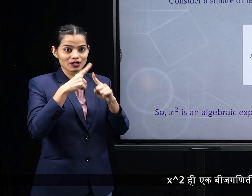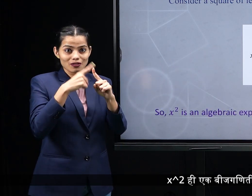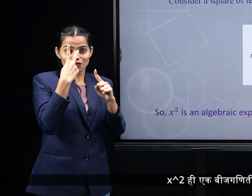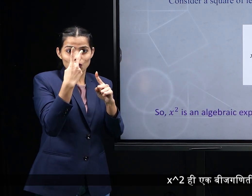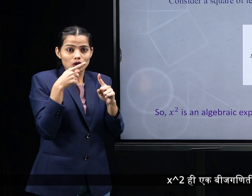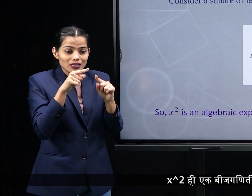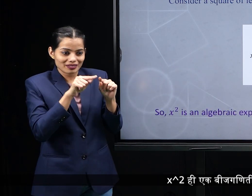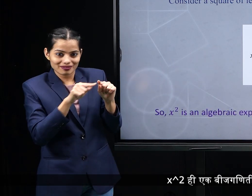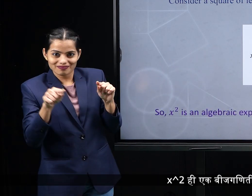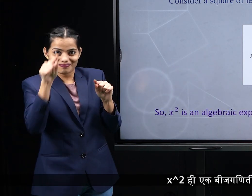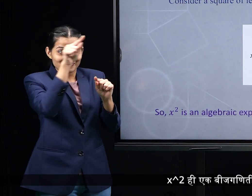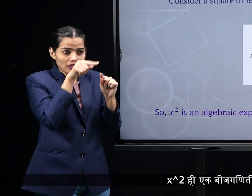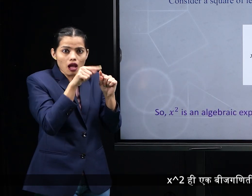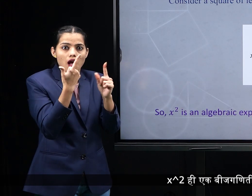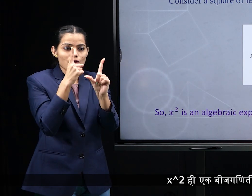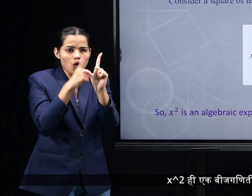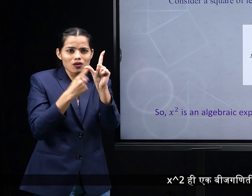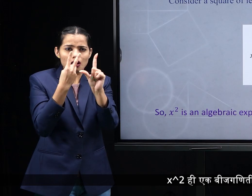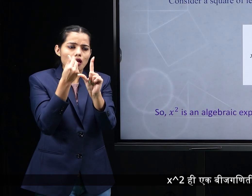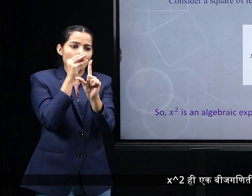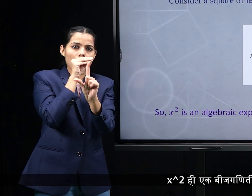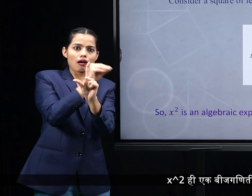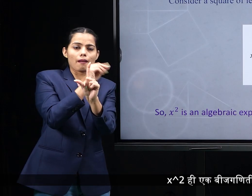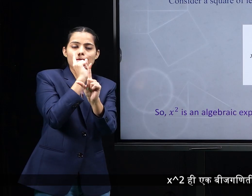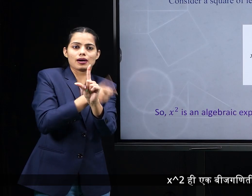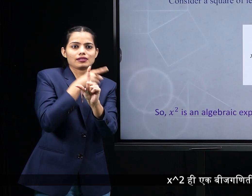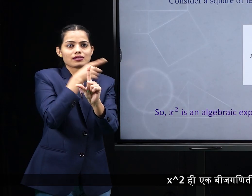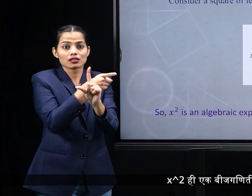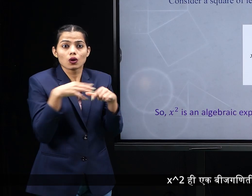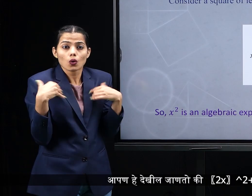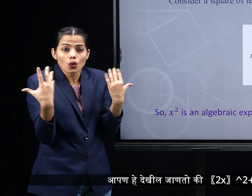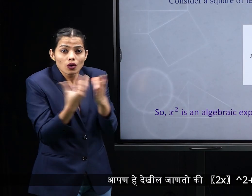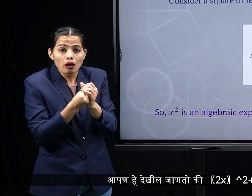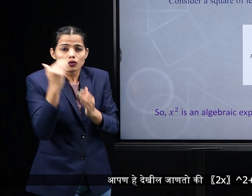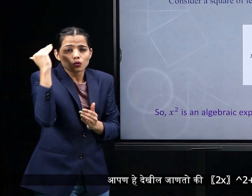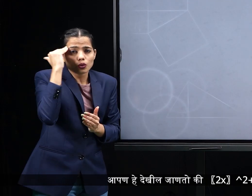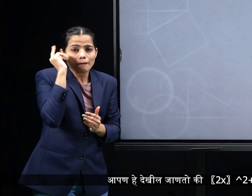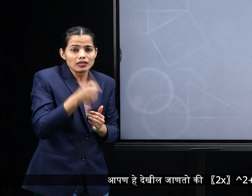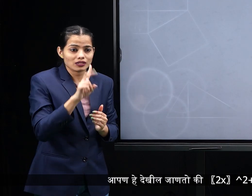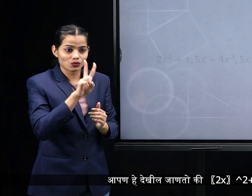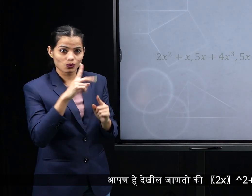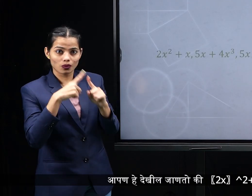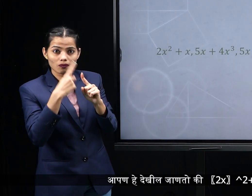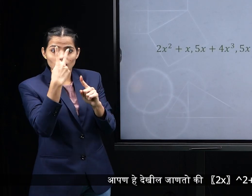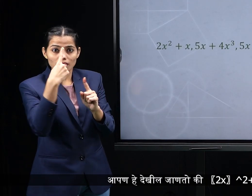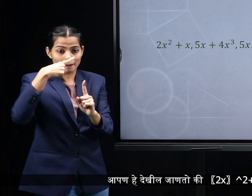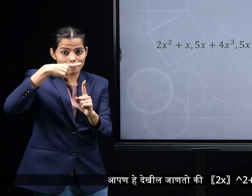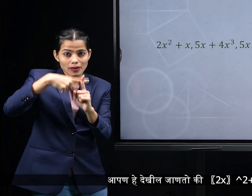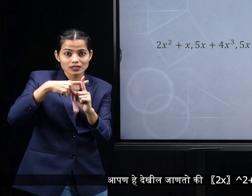x स्क्वेअर ही एक बीजगणिती संख्या आहे. आपण हे देखील जाणतो की 2x स्क्वेअर प्लस